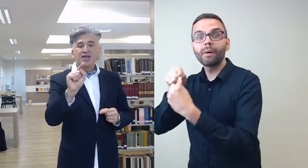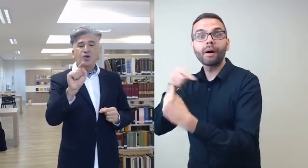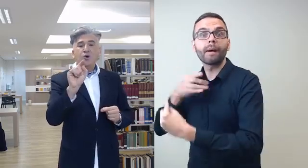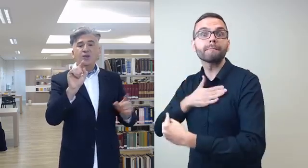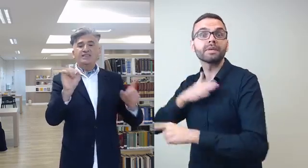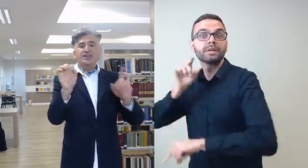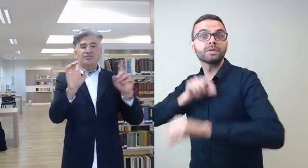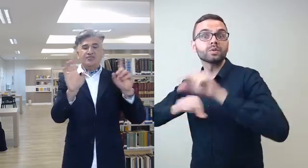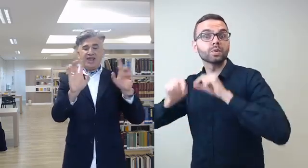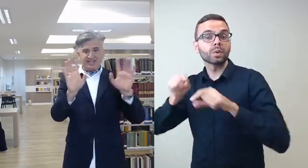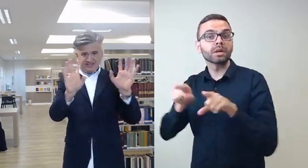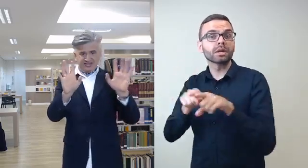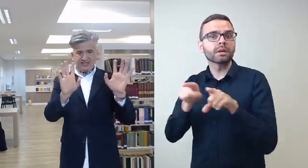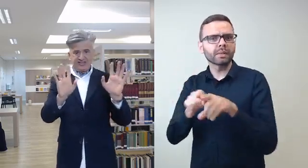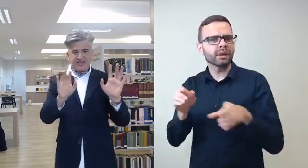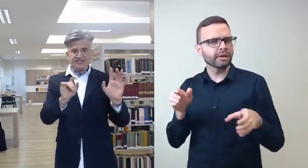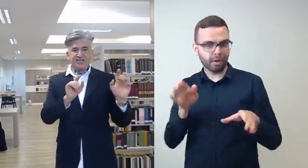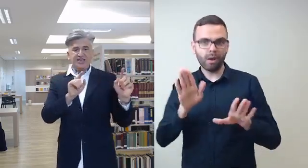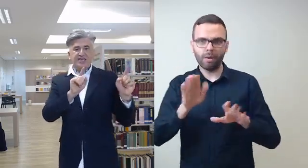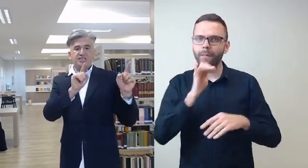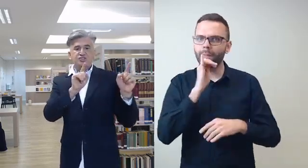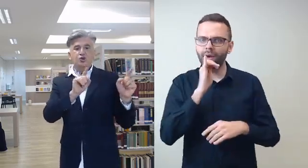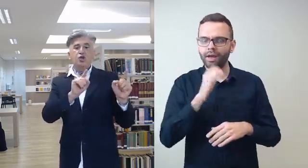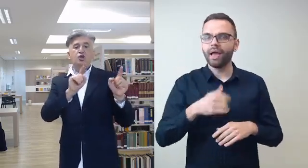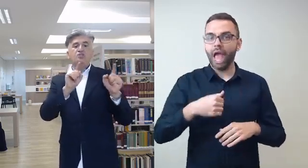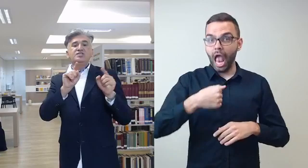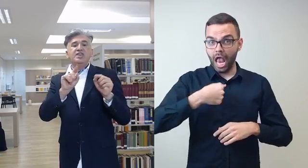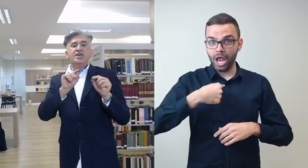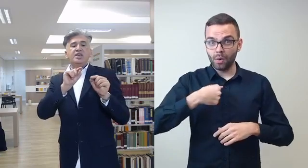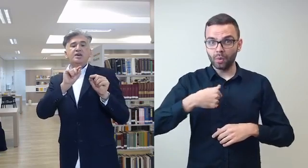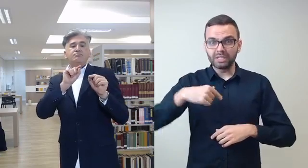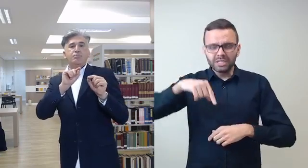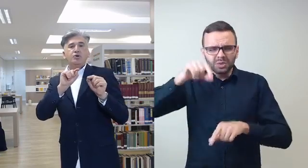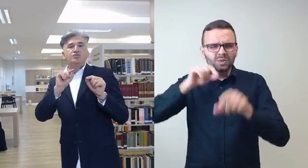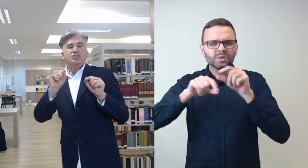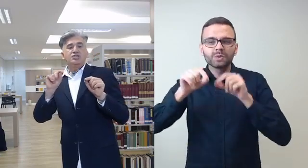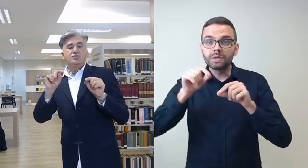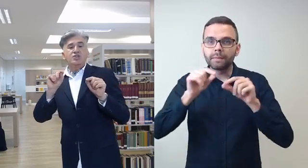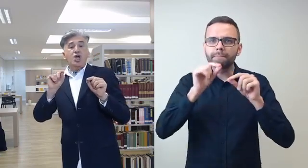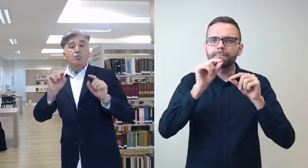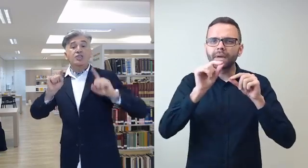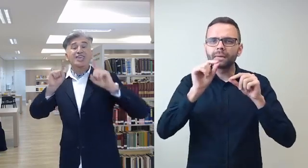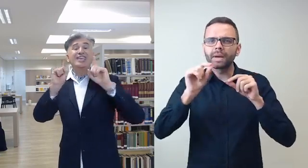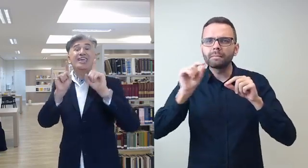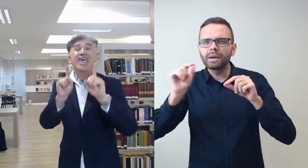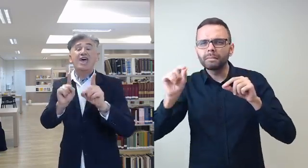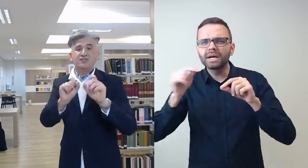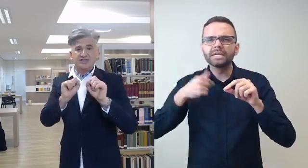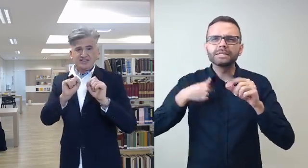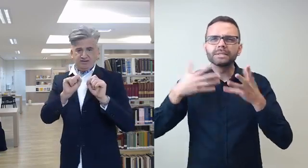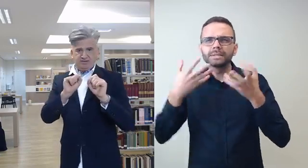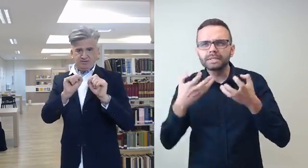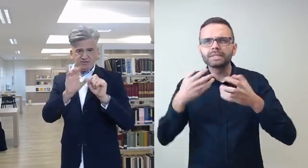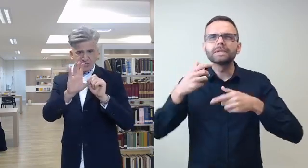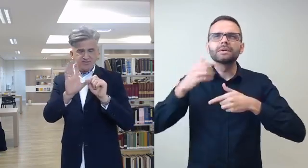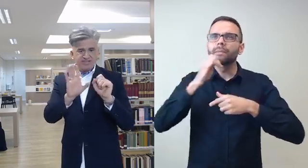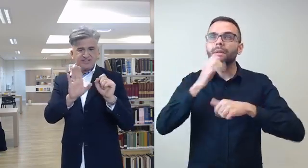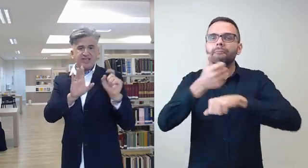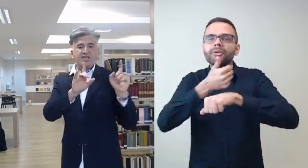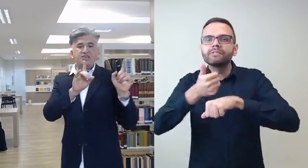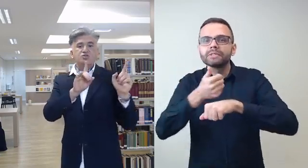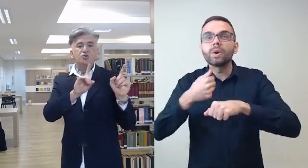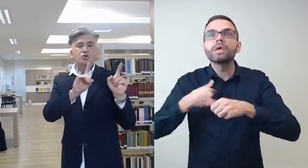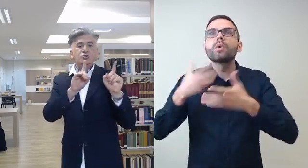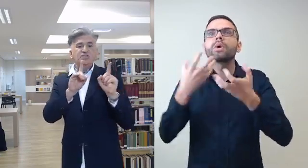escolha, completando a frase. Então seria assim: escolho ser pontinhos porque quero fazer. Então digamos seria